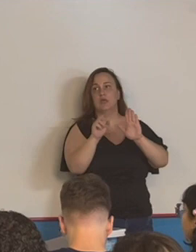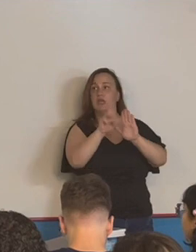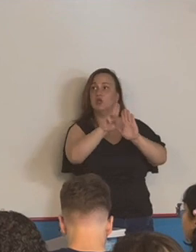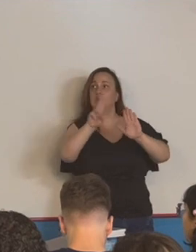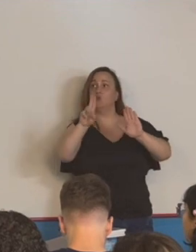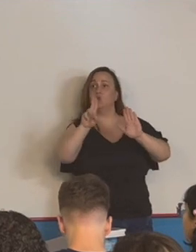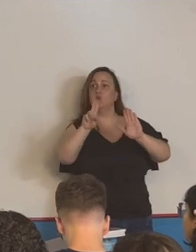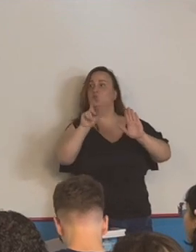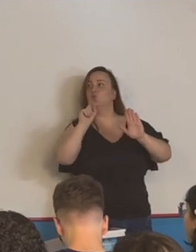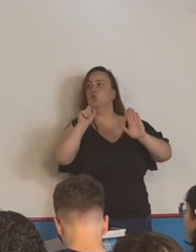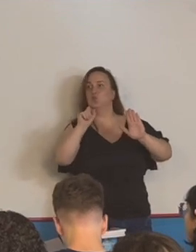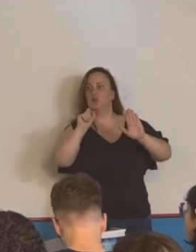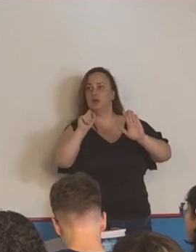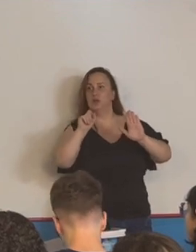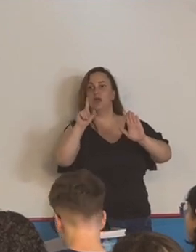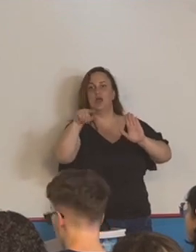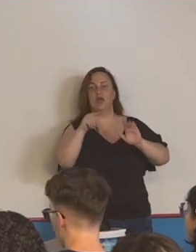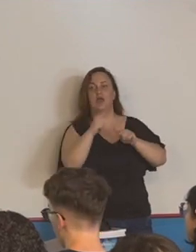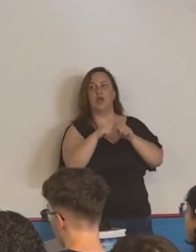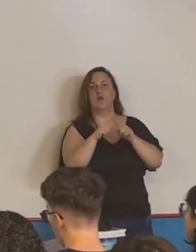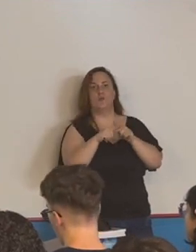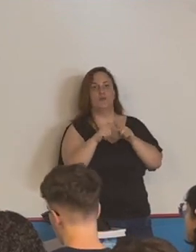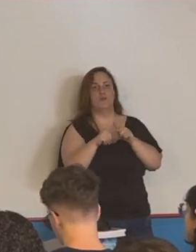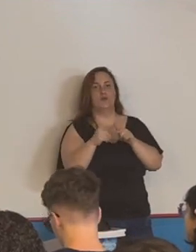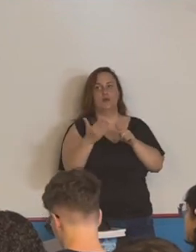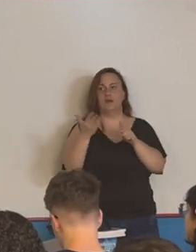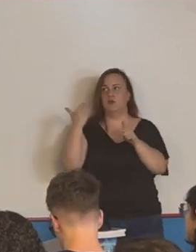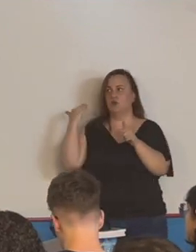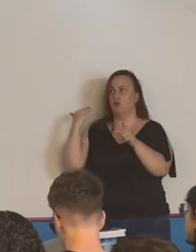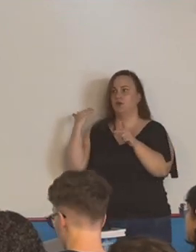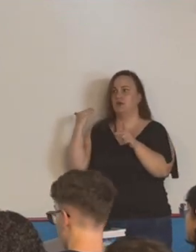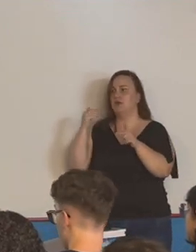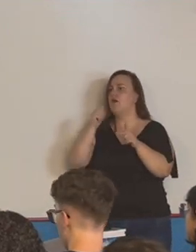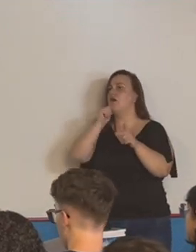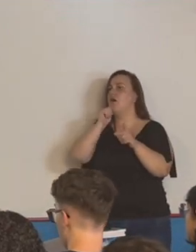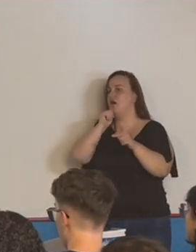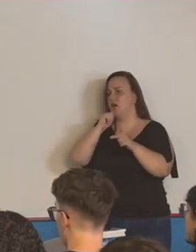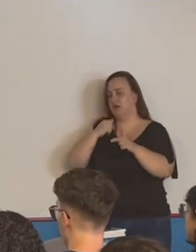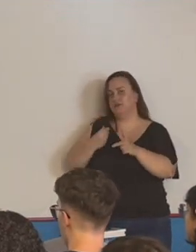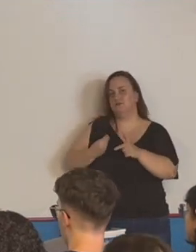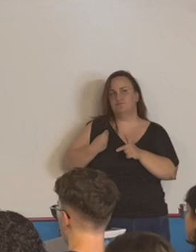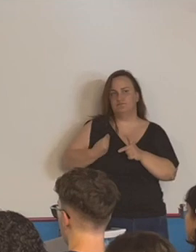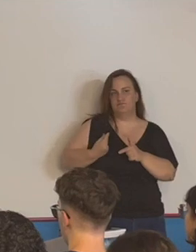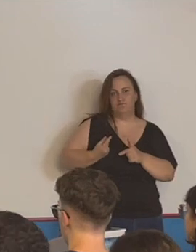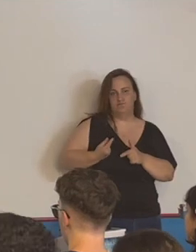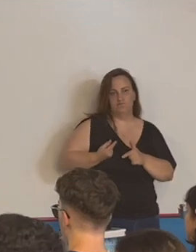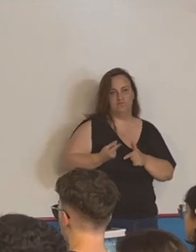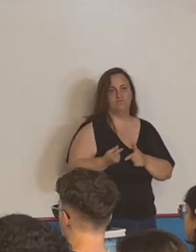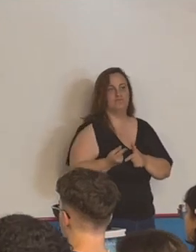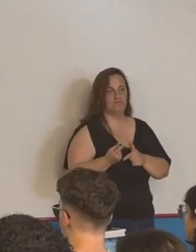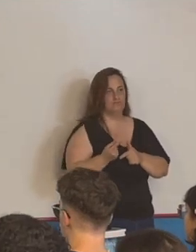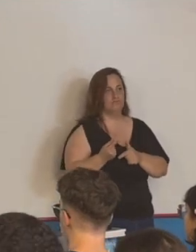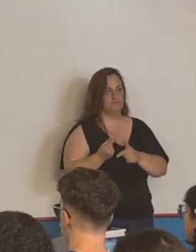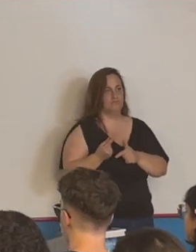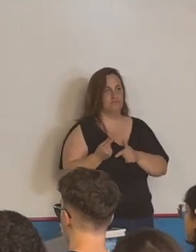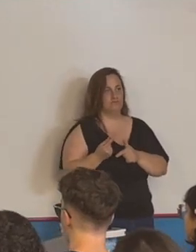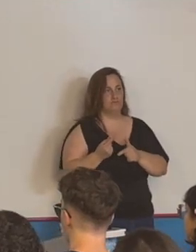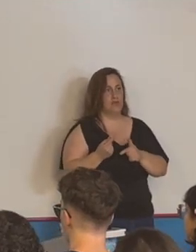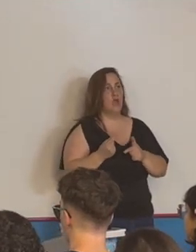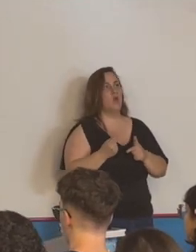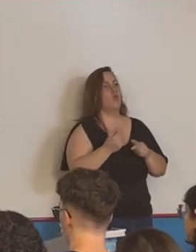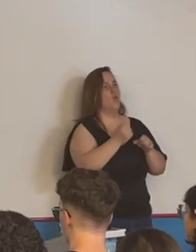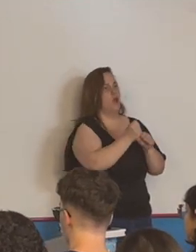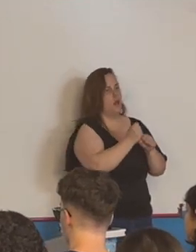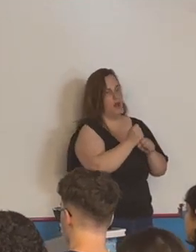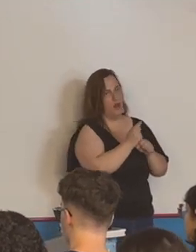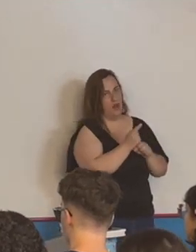eu expus, e pelo nome eu coloquei que isso foi um problema do passado que ainda existe, né? Então, percorrer tempos e ver as mesmas coisas,